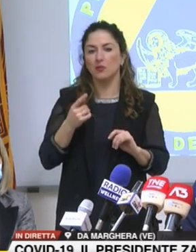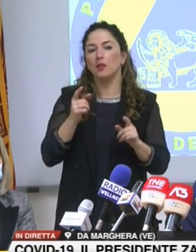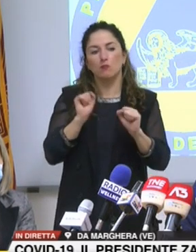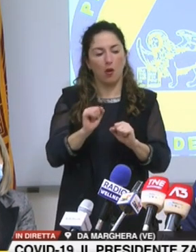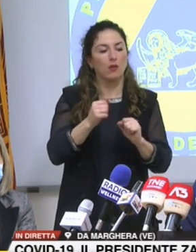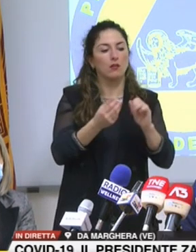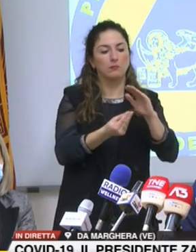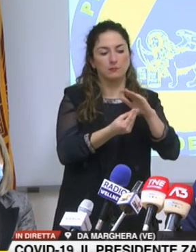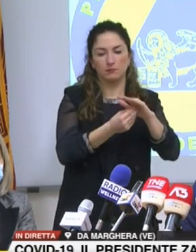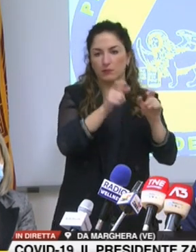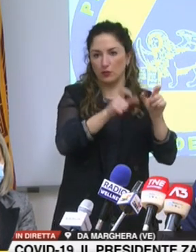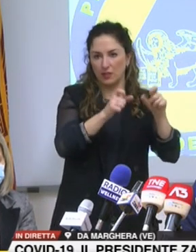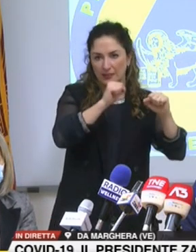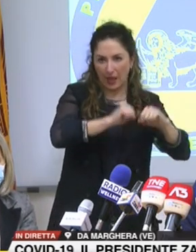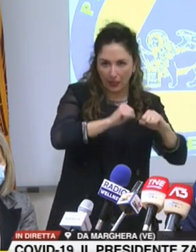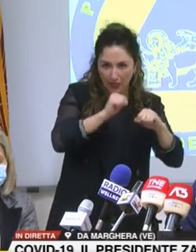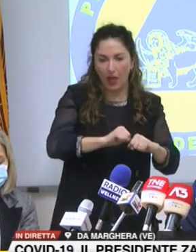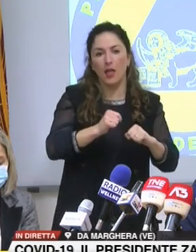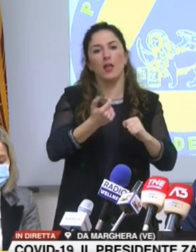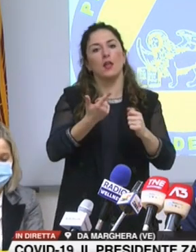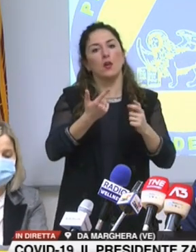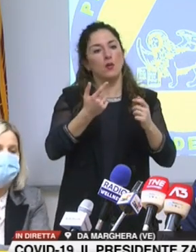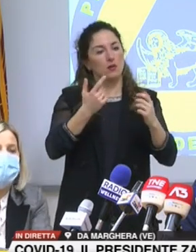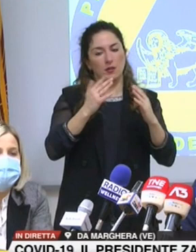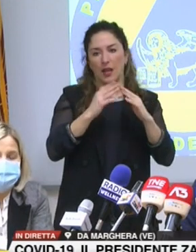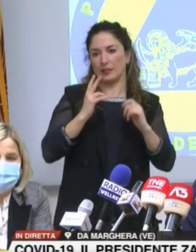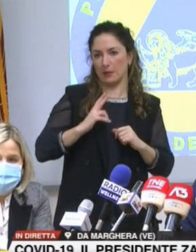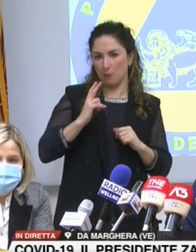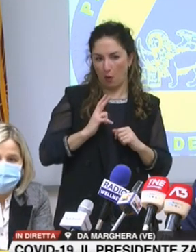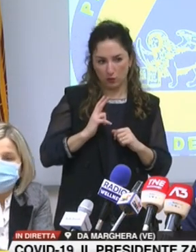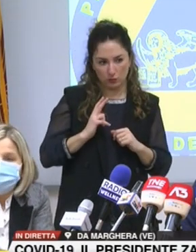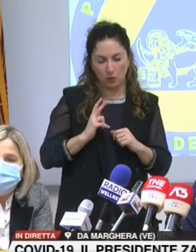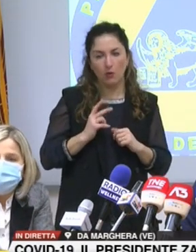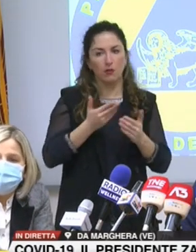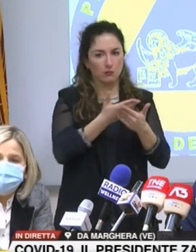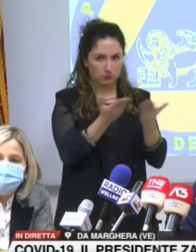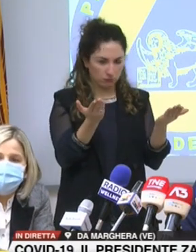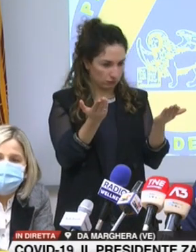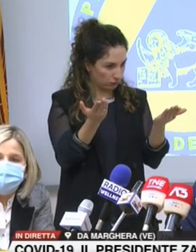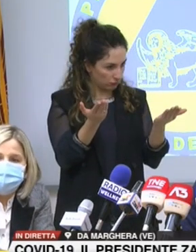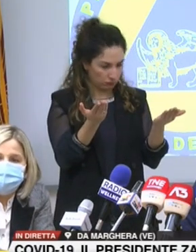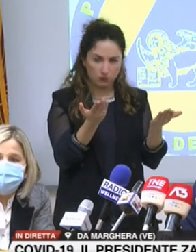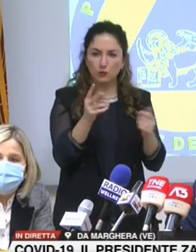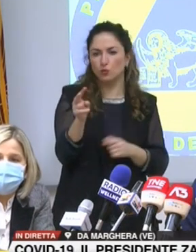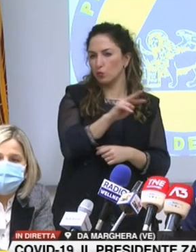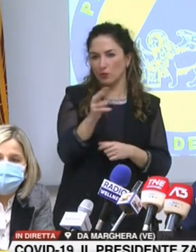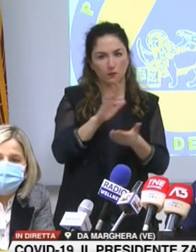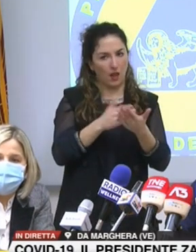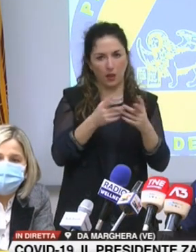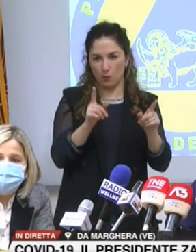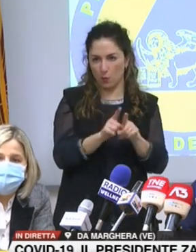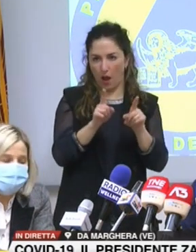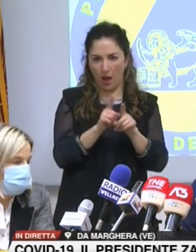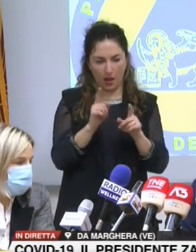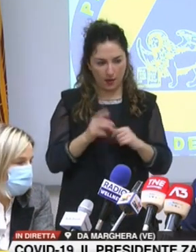personale sanitario e per il personale delle strutture sanitarie e delle case di riposo, e per noi hanno la stessa valenza. Dal nostro